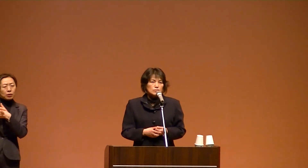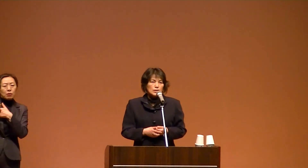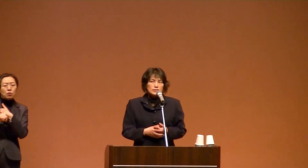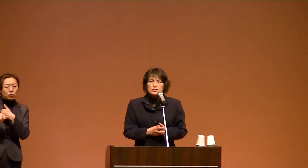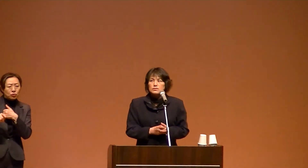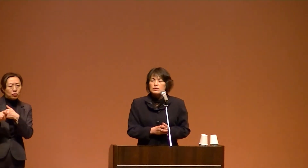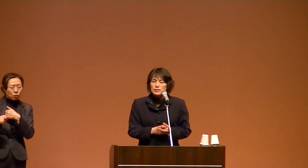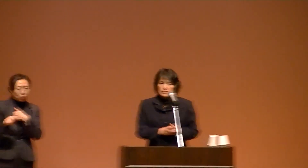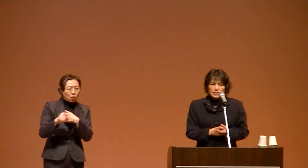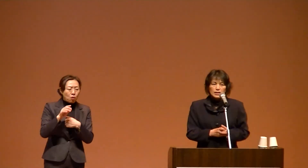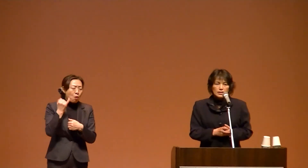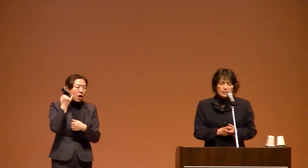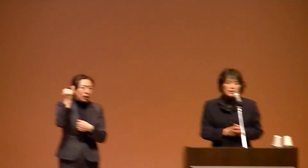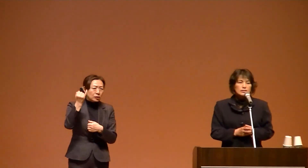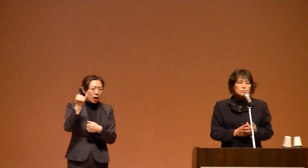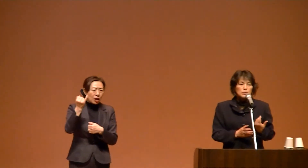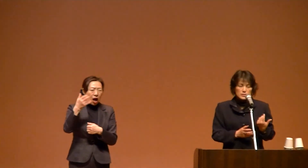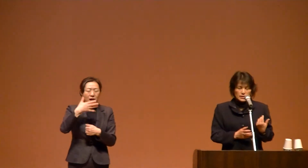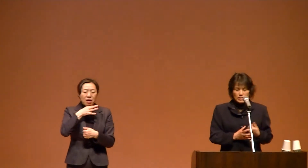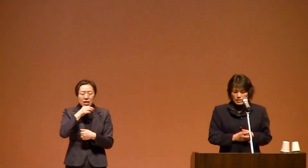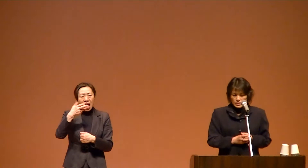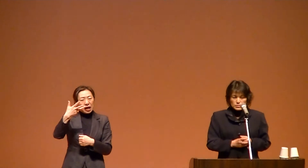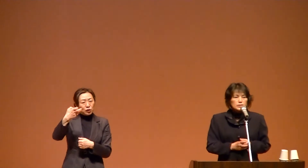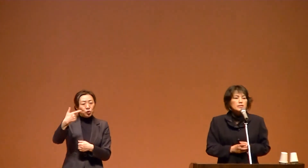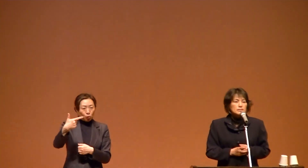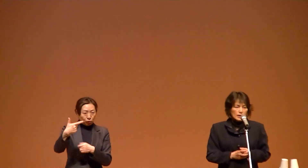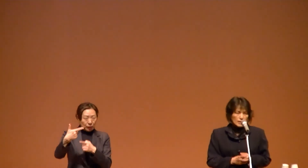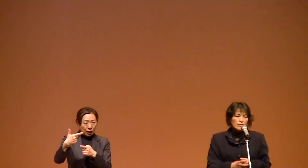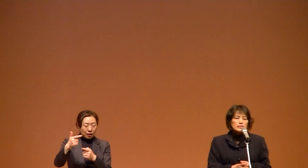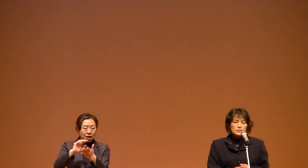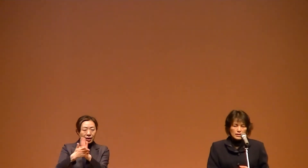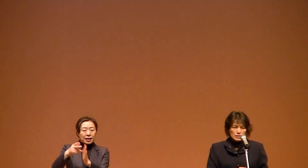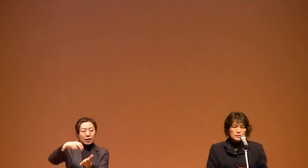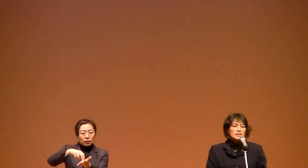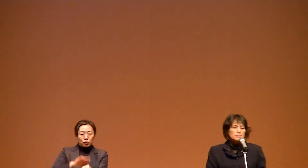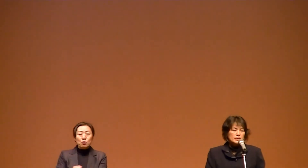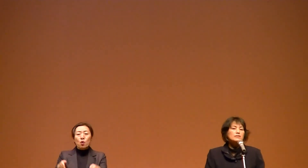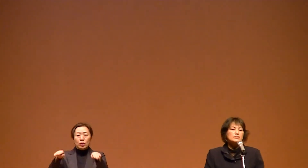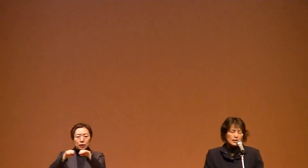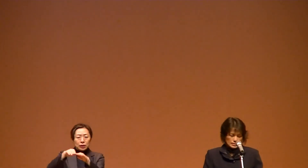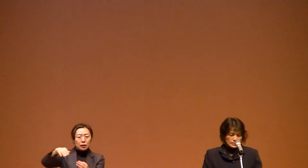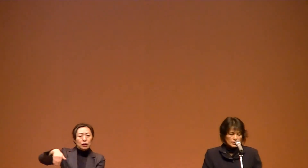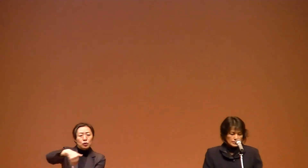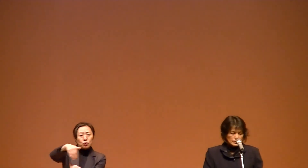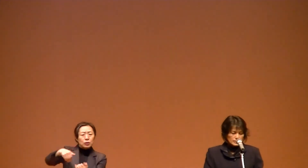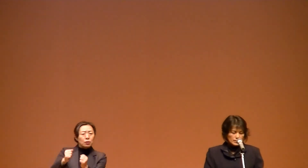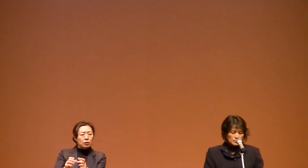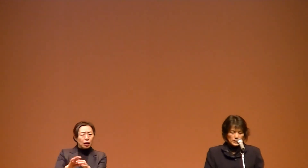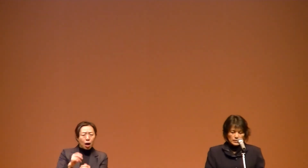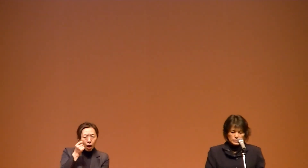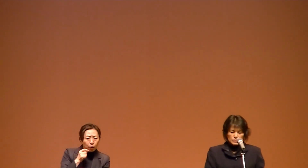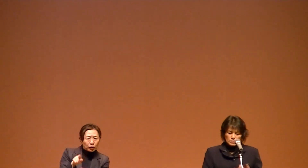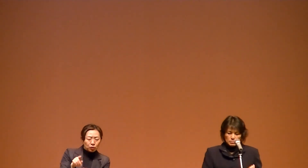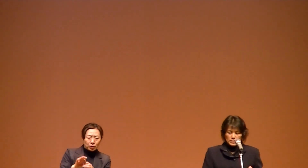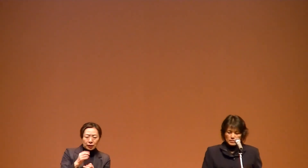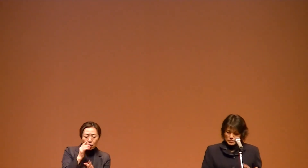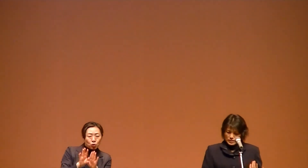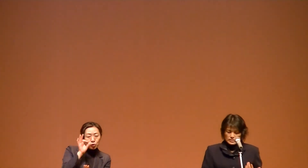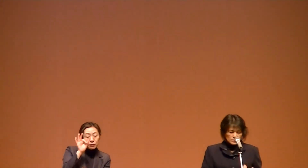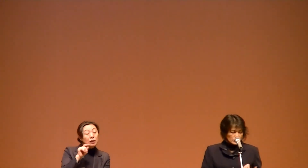が86歳で県立病院に一人でいるからかわいそうだから見てくるから。でそ